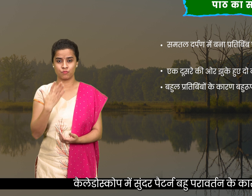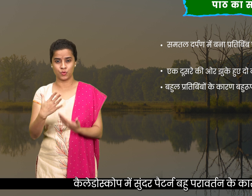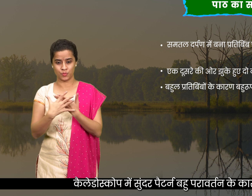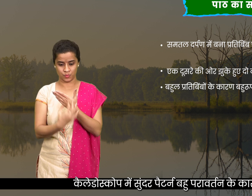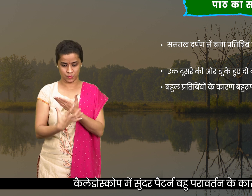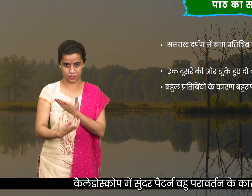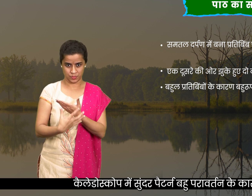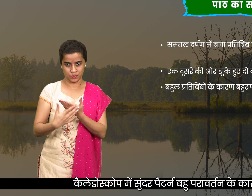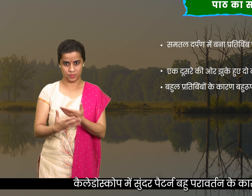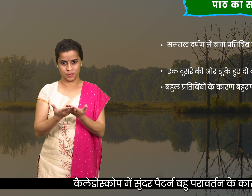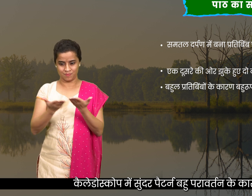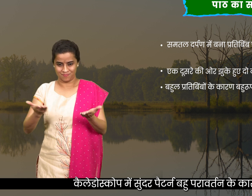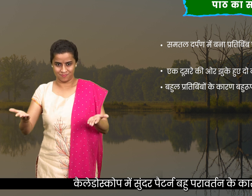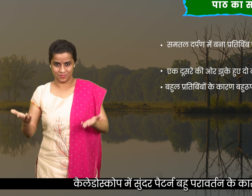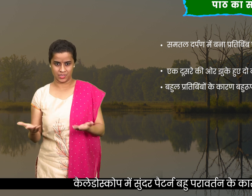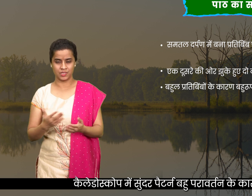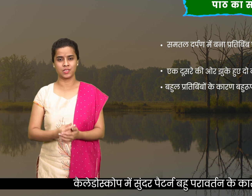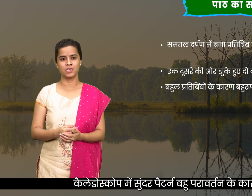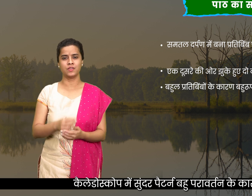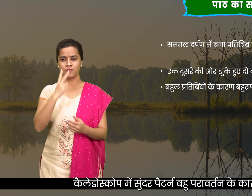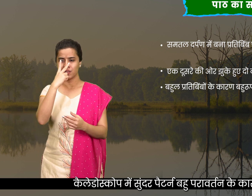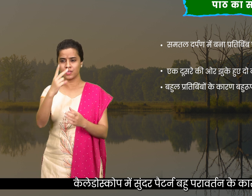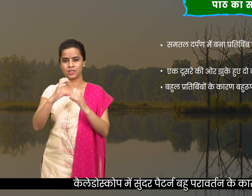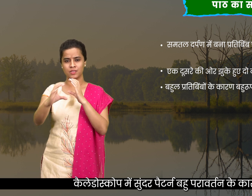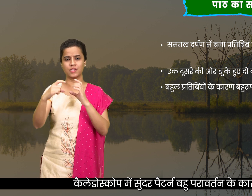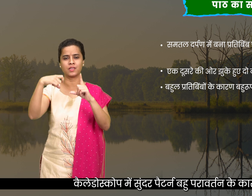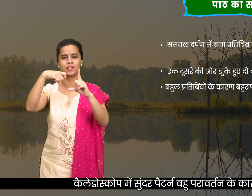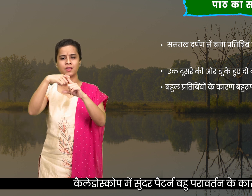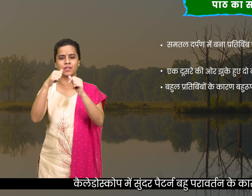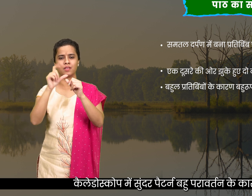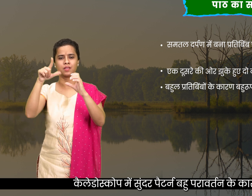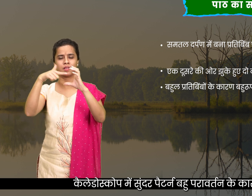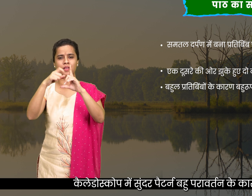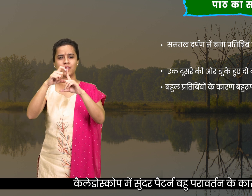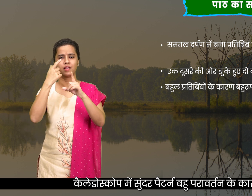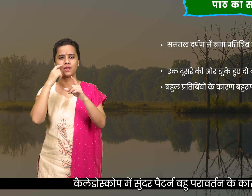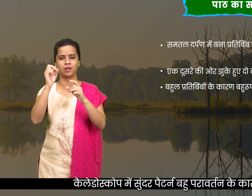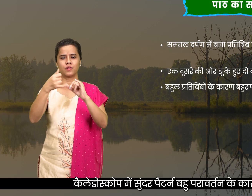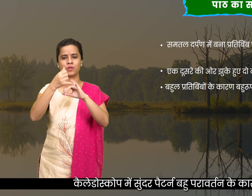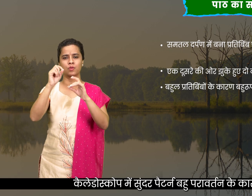कैलेडोस्कोप में सुंदर पैटर्न बहुपरिवर्तन के कारण बनते हैं।